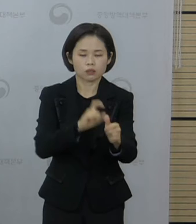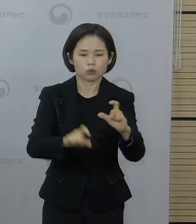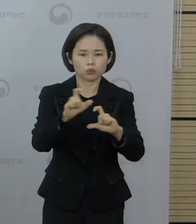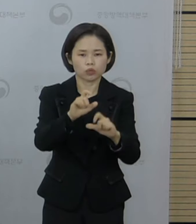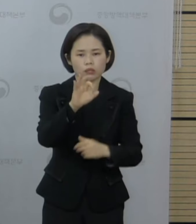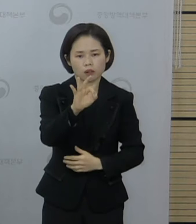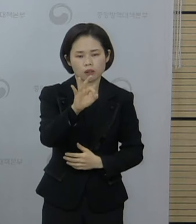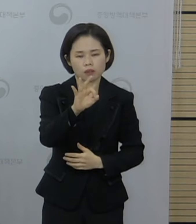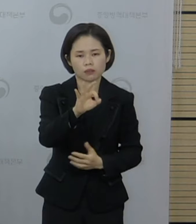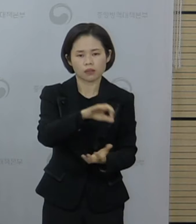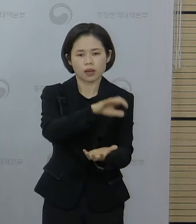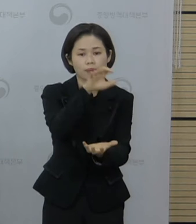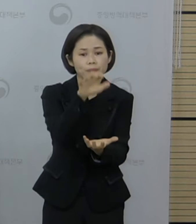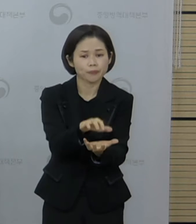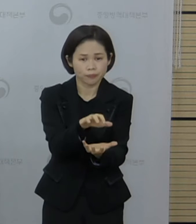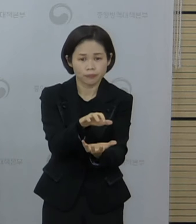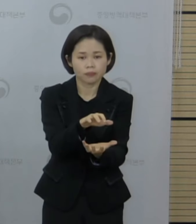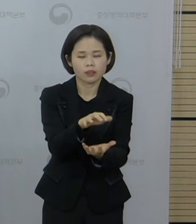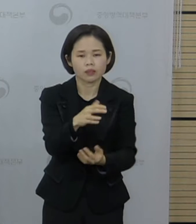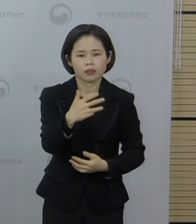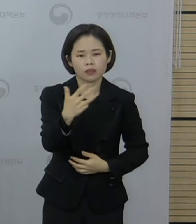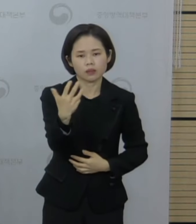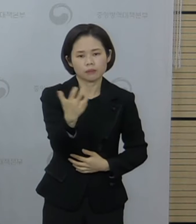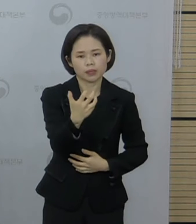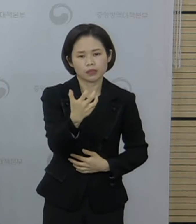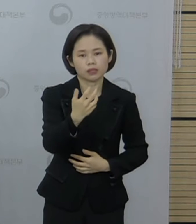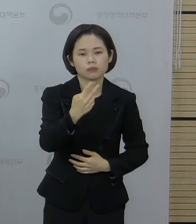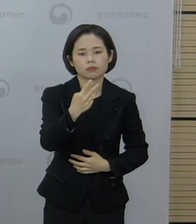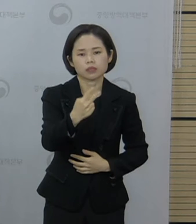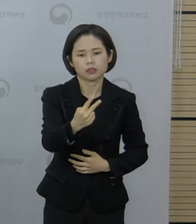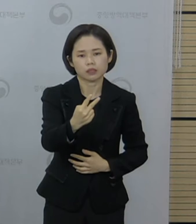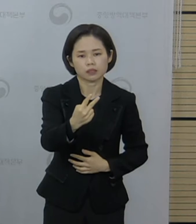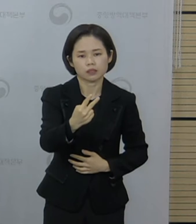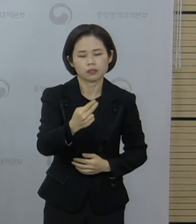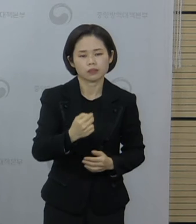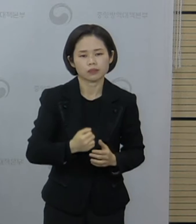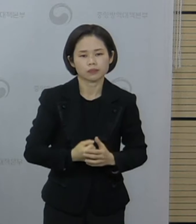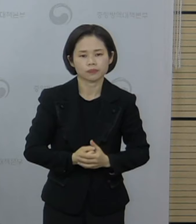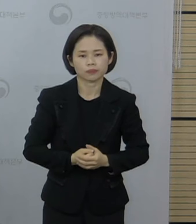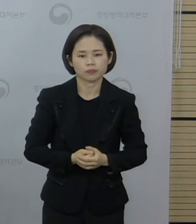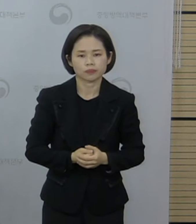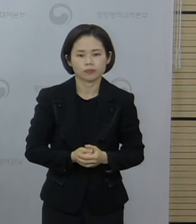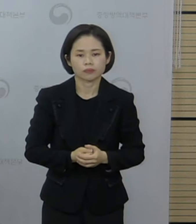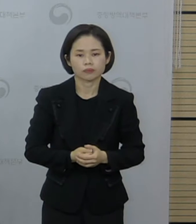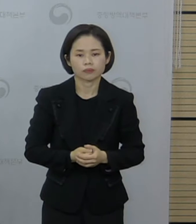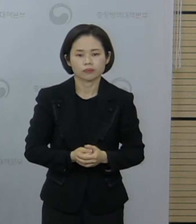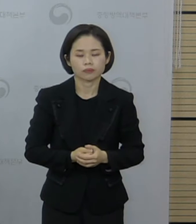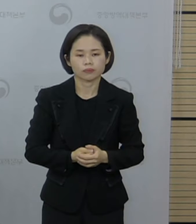현재까지 누적 해서 82명의 확신 자가 발견되었습니다